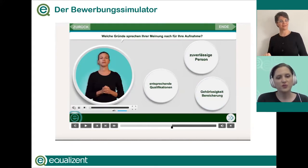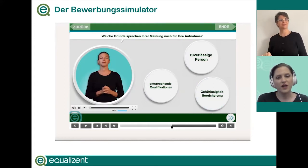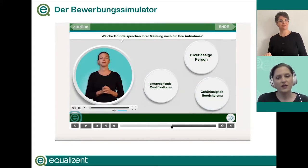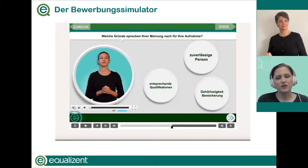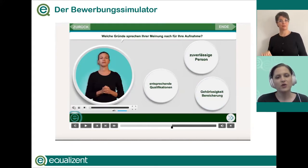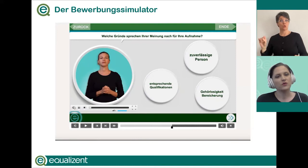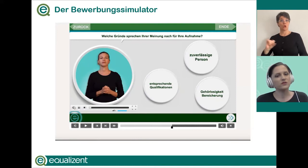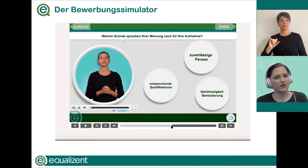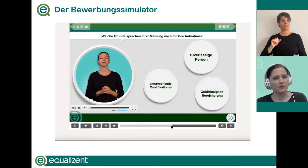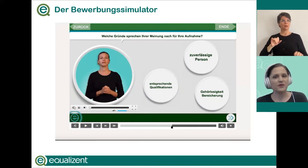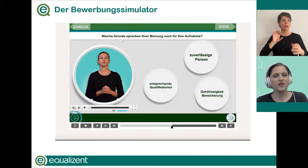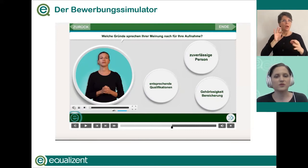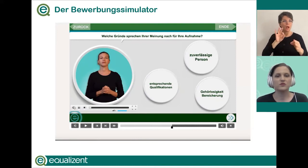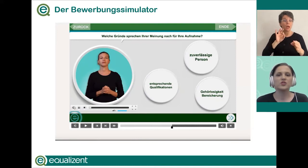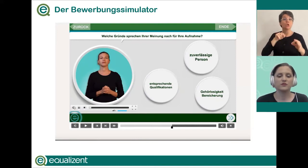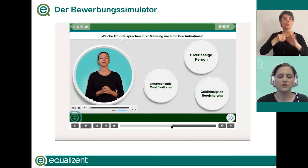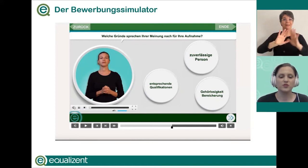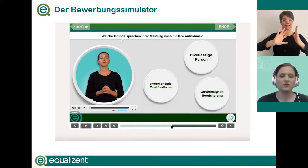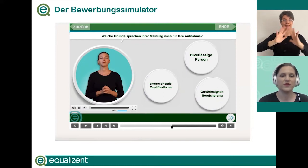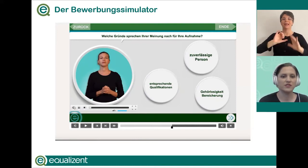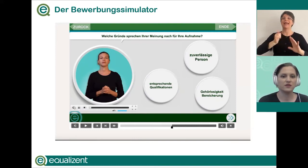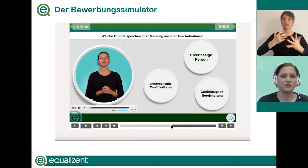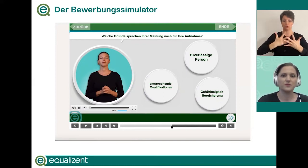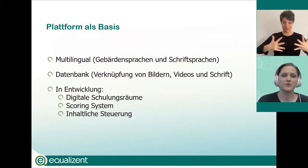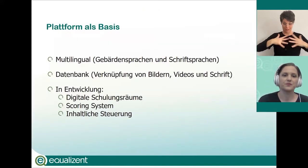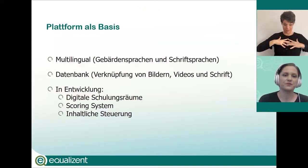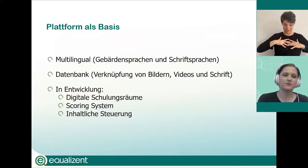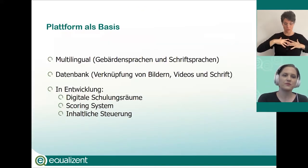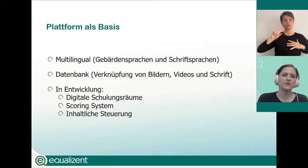der Erstsprache und dann kann man aber genauso das Schriftdeutsch festigen.